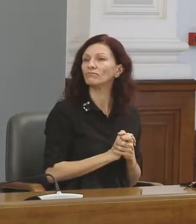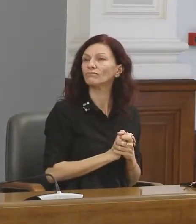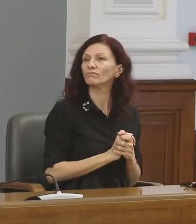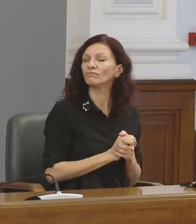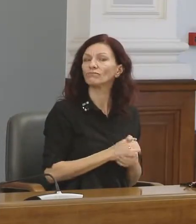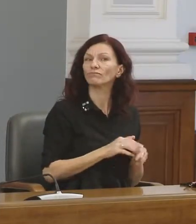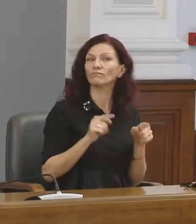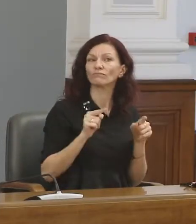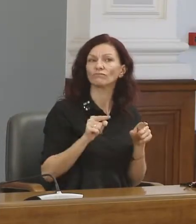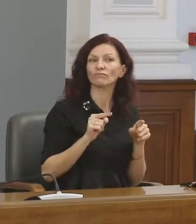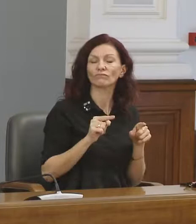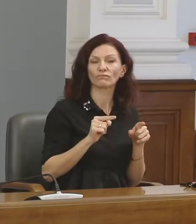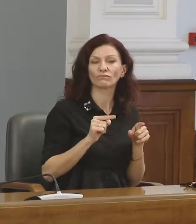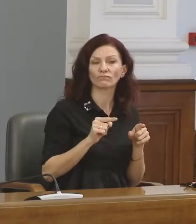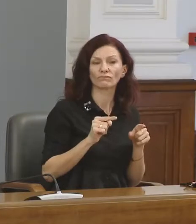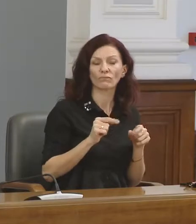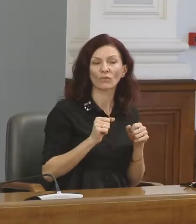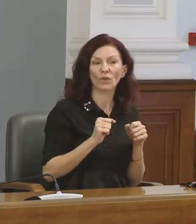Това е,